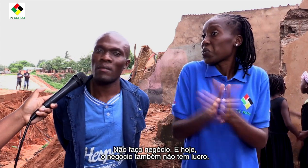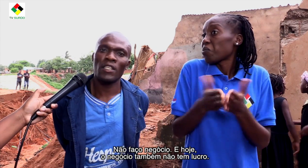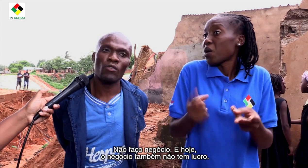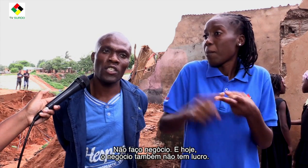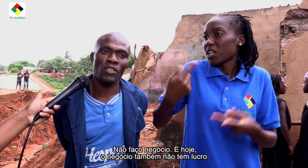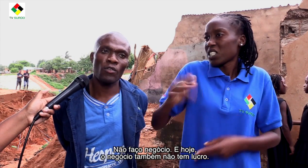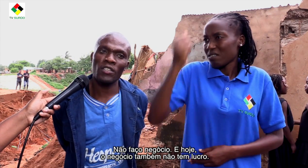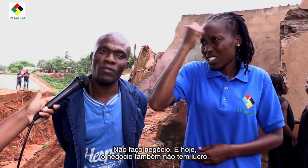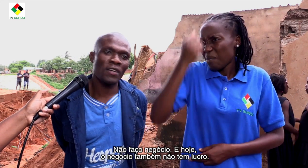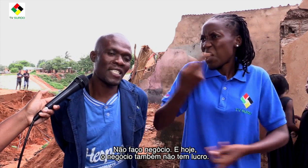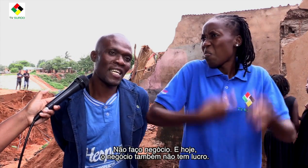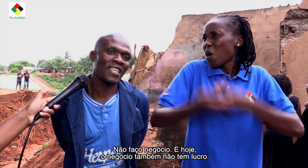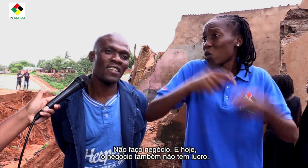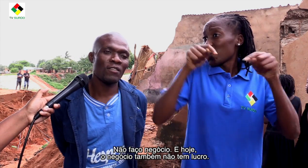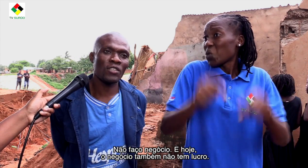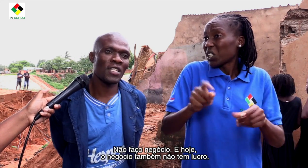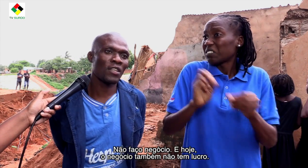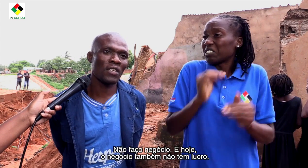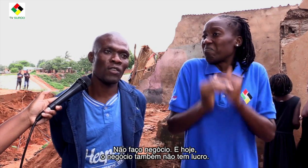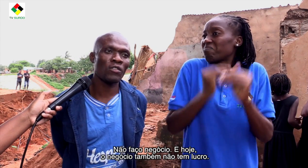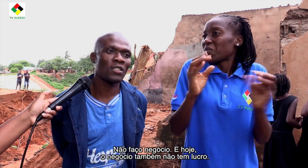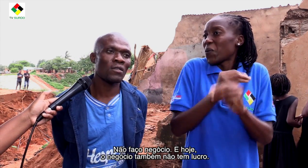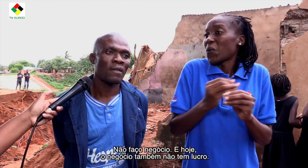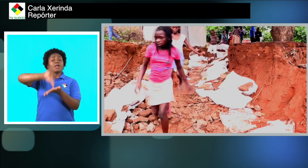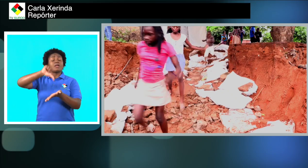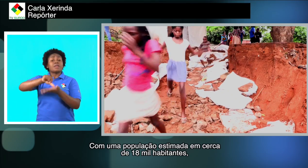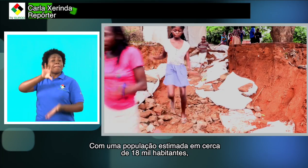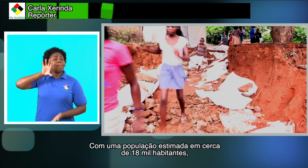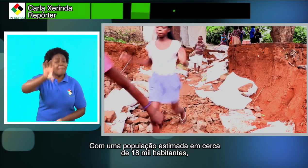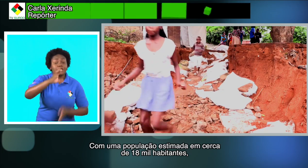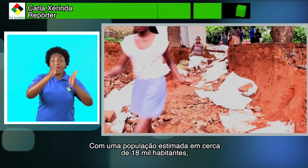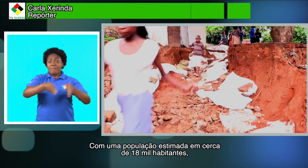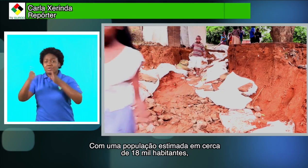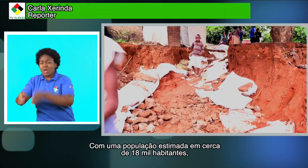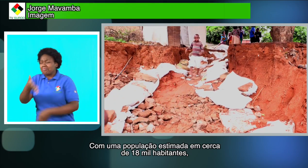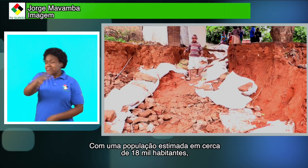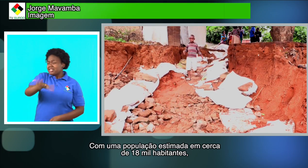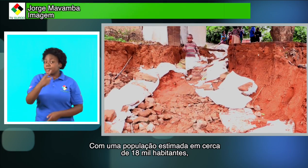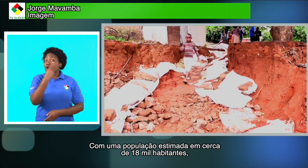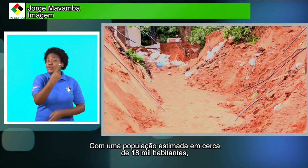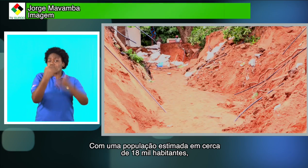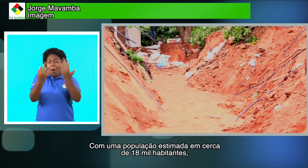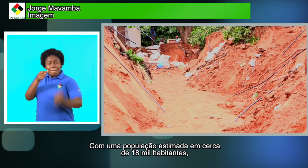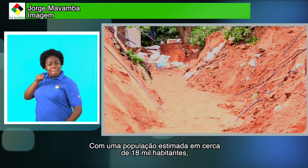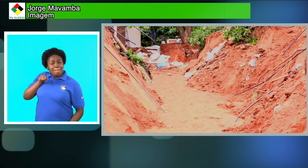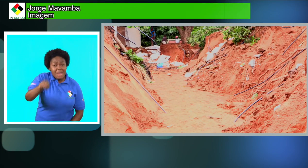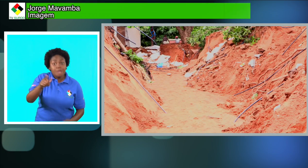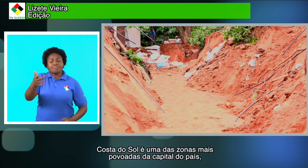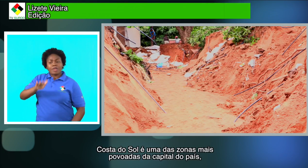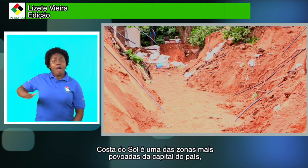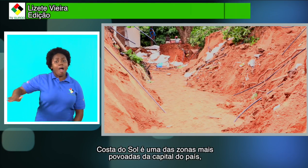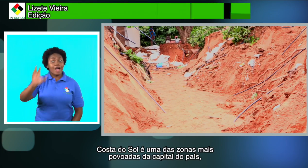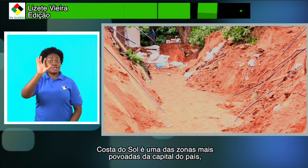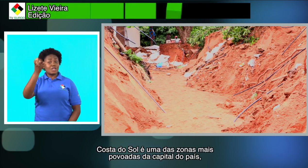Sabe também, negócios de hoje nunca saem, hoje em dia não há negócios. Com a população estimada em cerca de 18 mil habitantes,